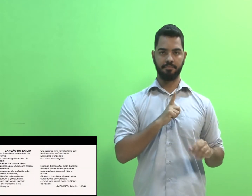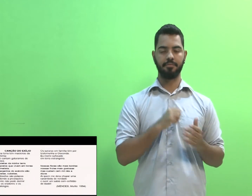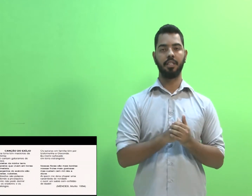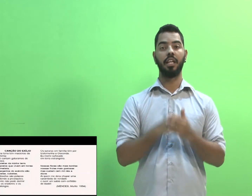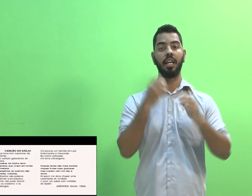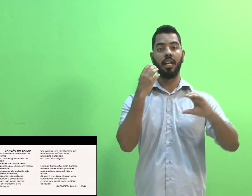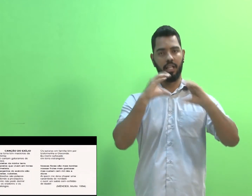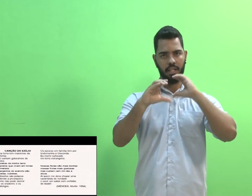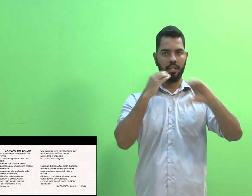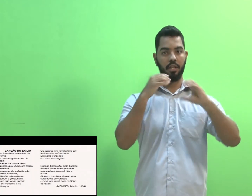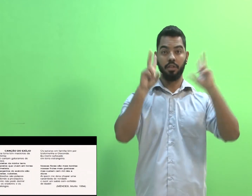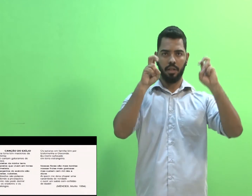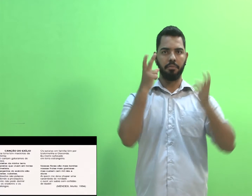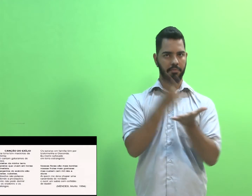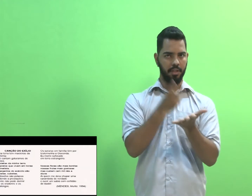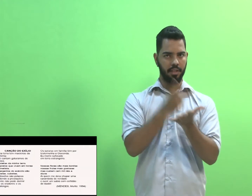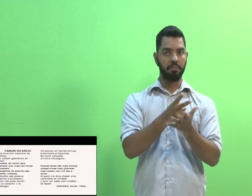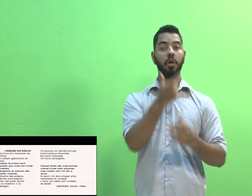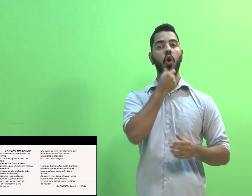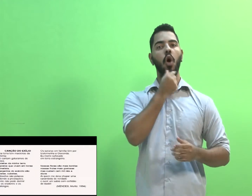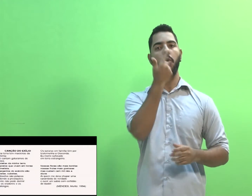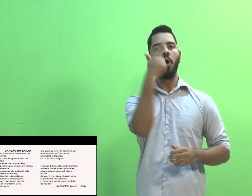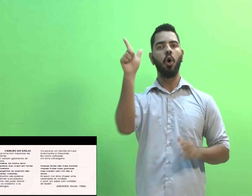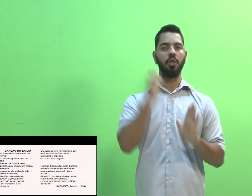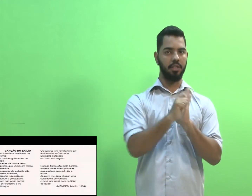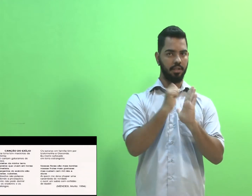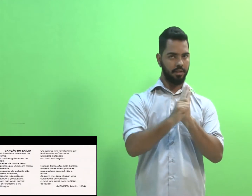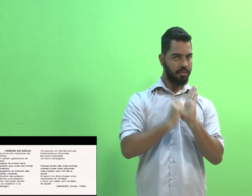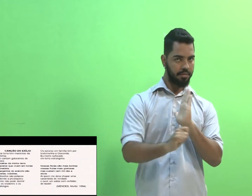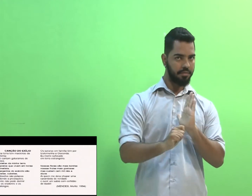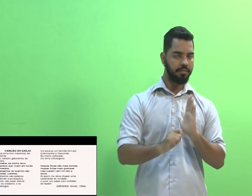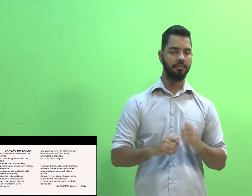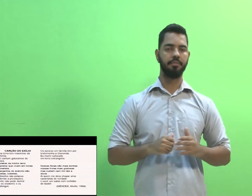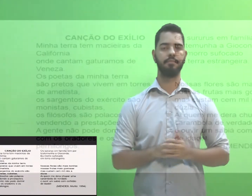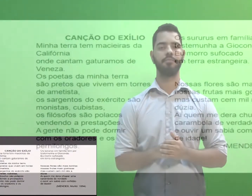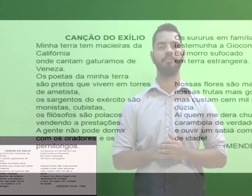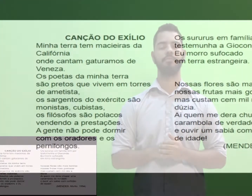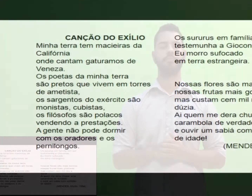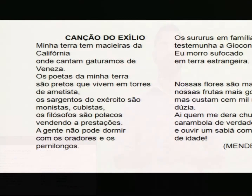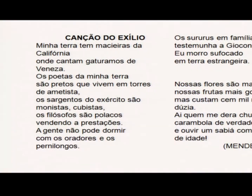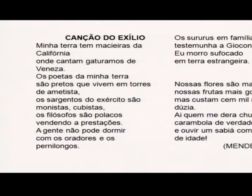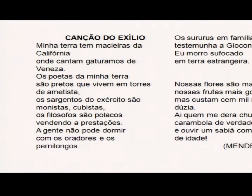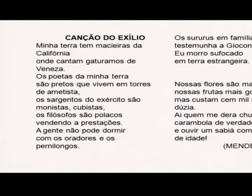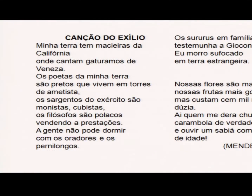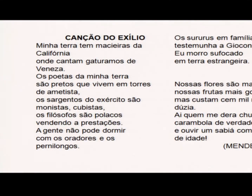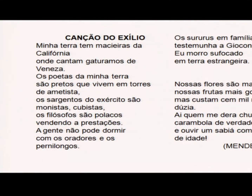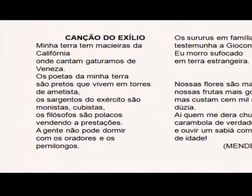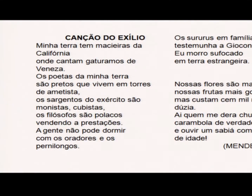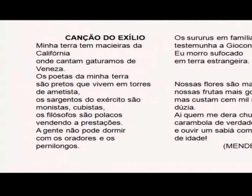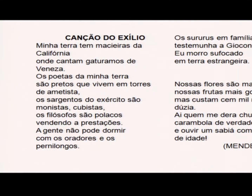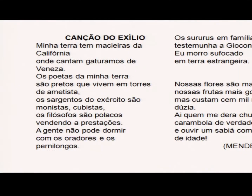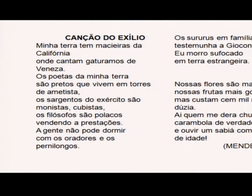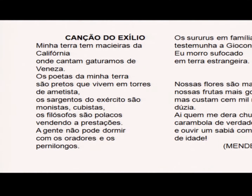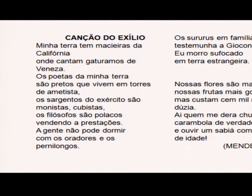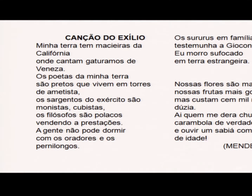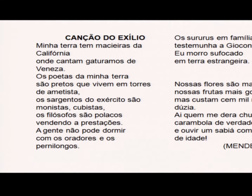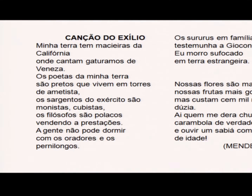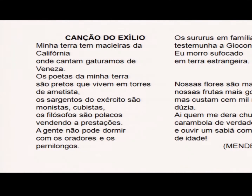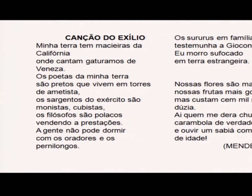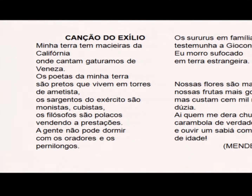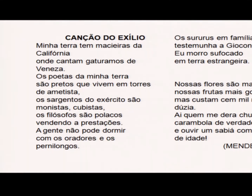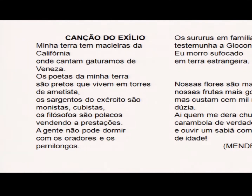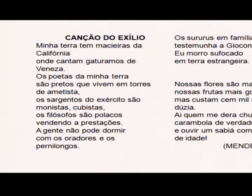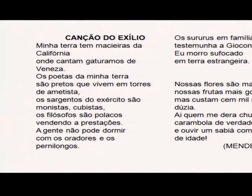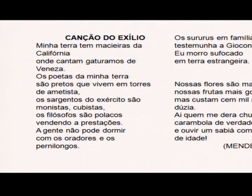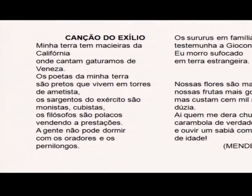do Exílio, mas agora de Murilo Mendes. Vejamos. Minha terra tem macieiras da Califórnia,